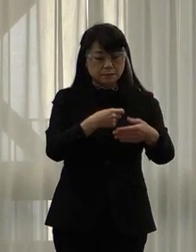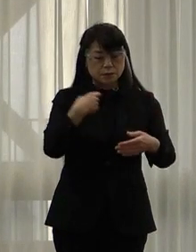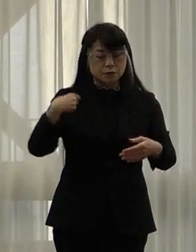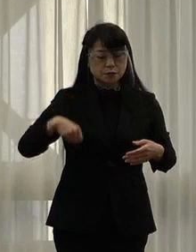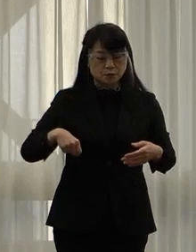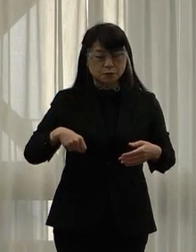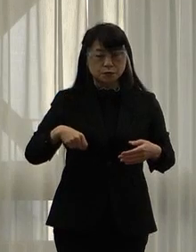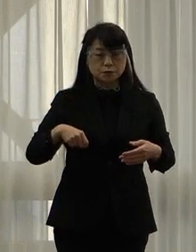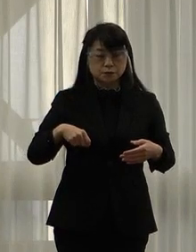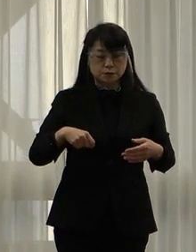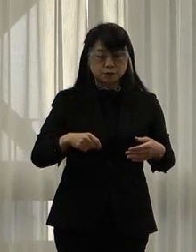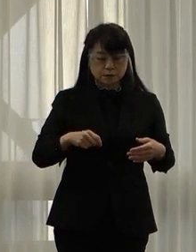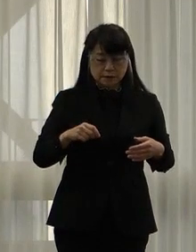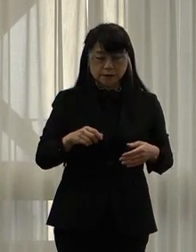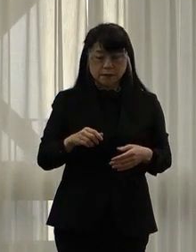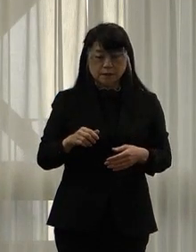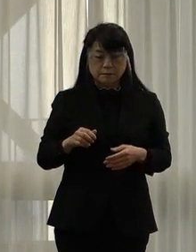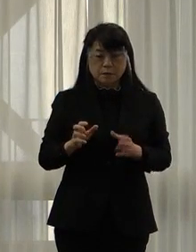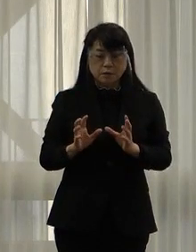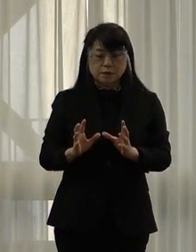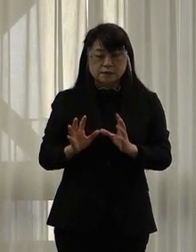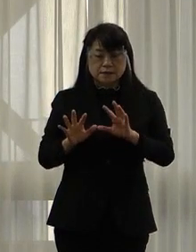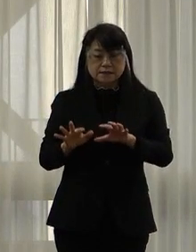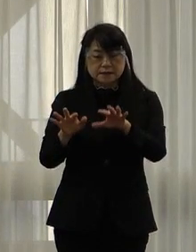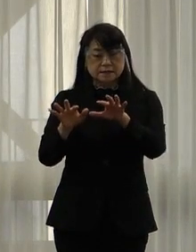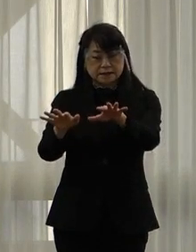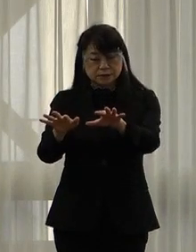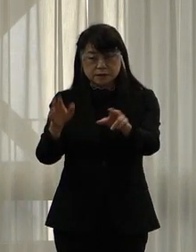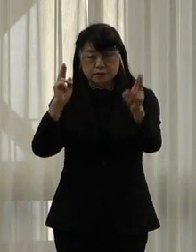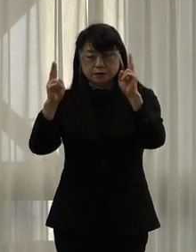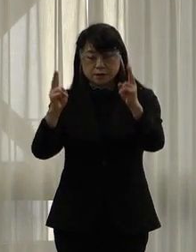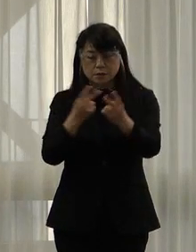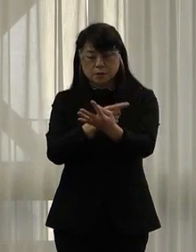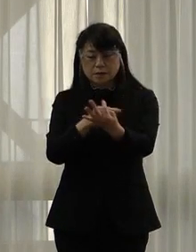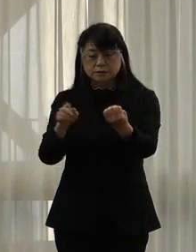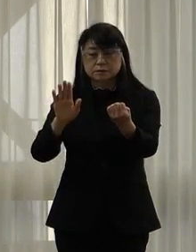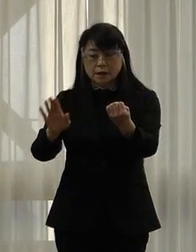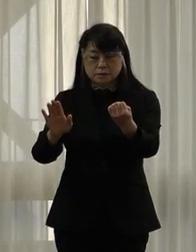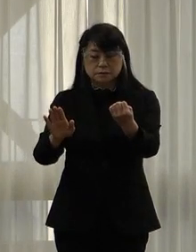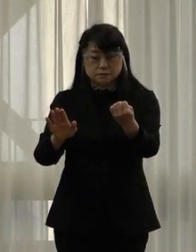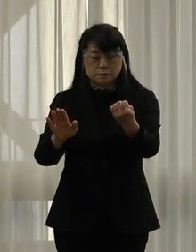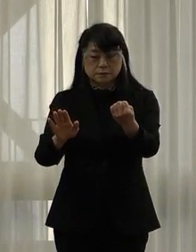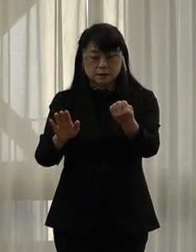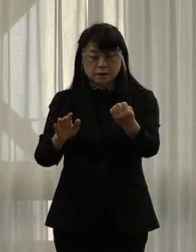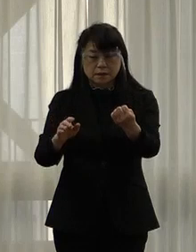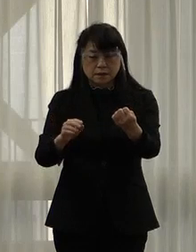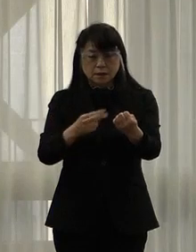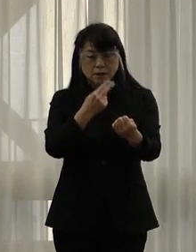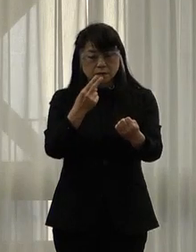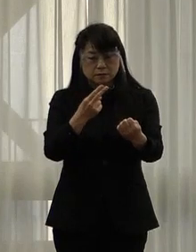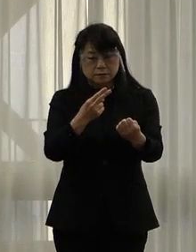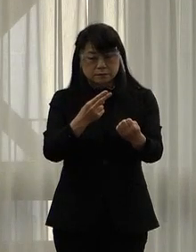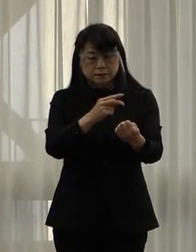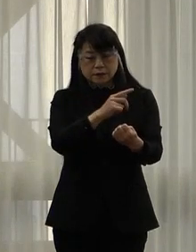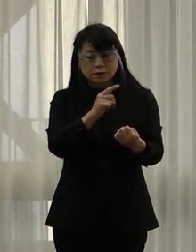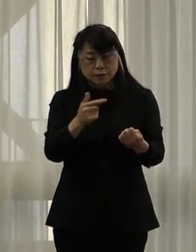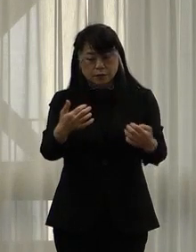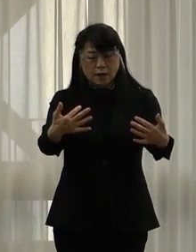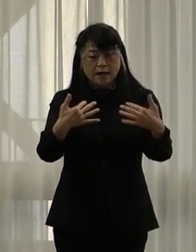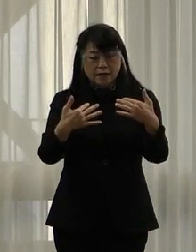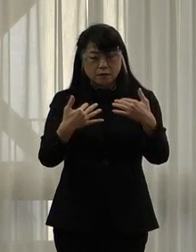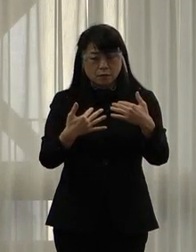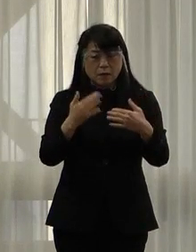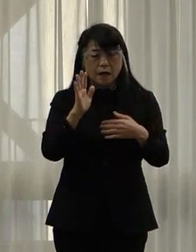に、進出している企業、複数あります。今回の件、影響が様々な点で出ると思い